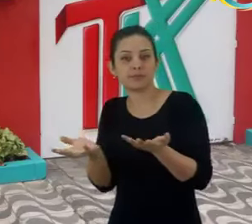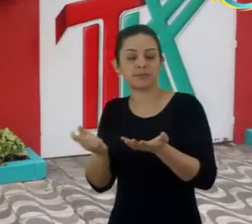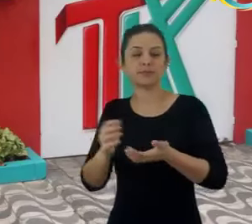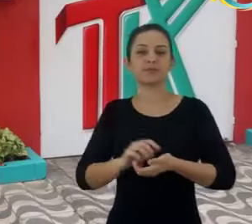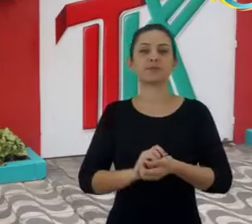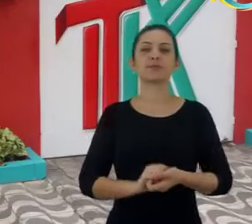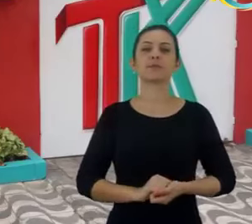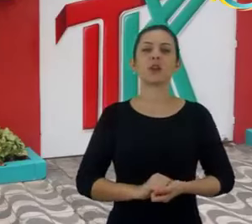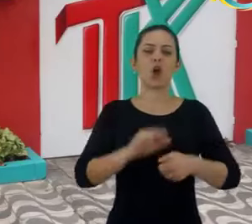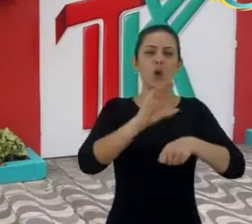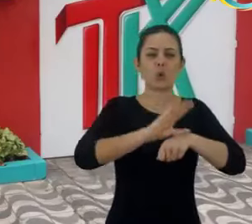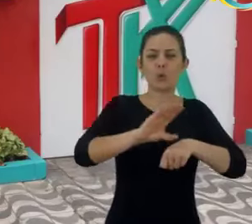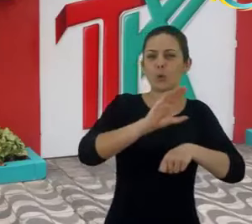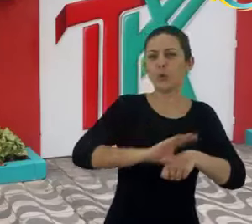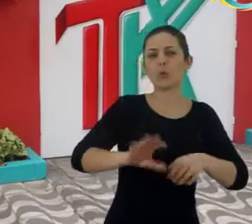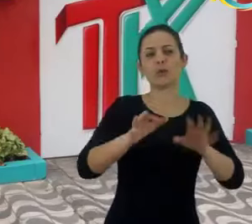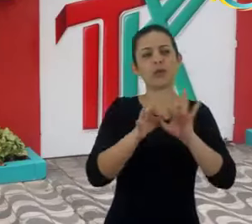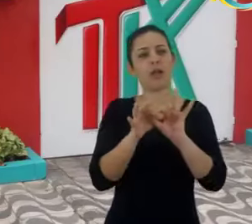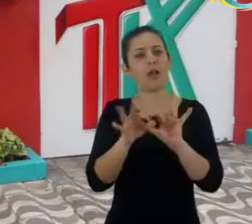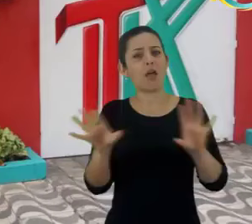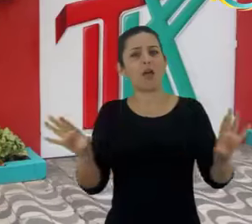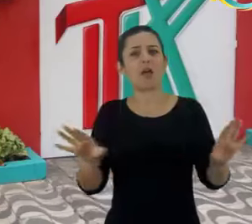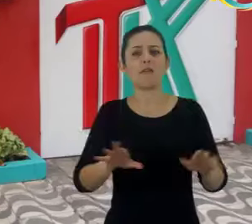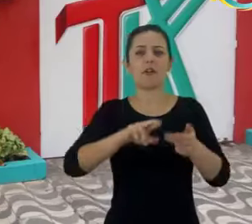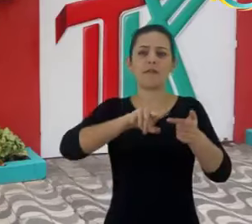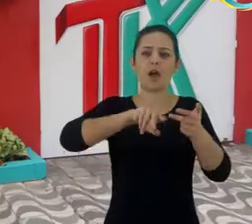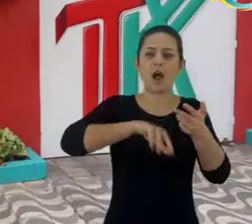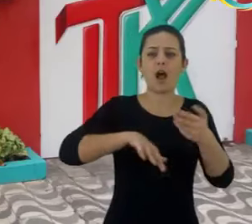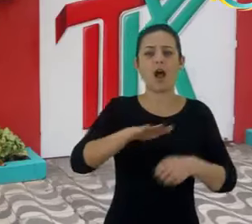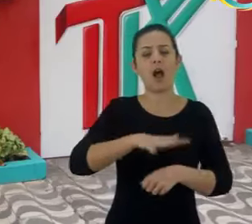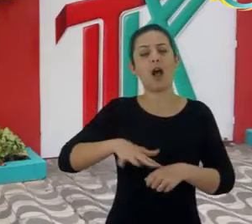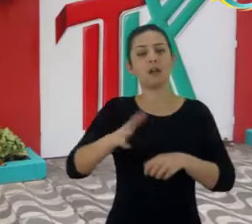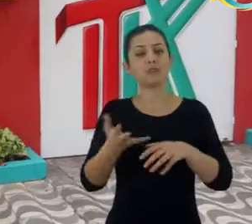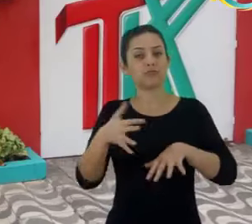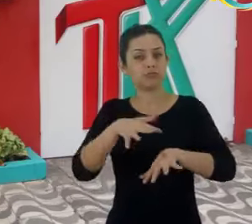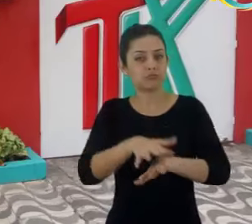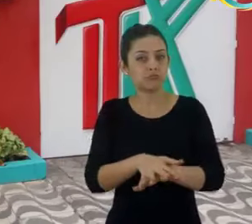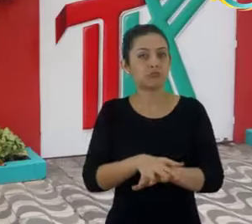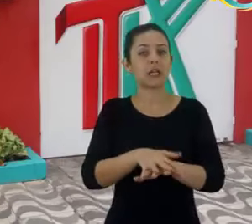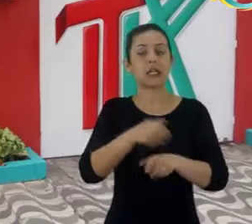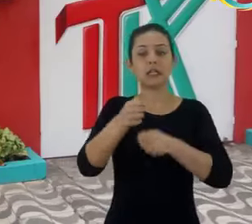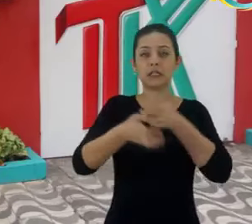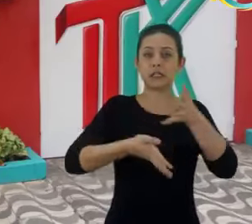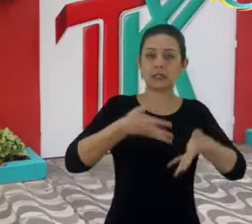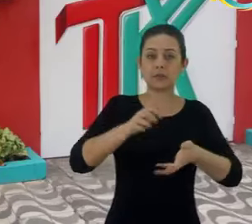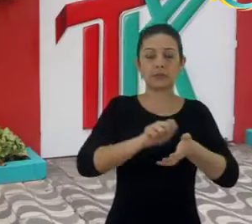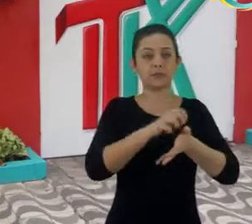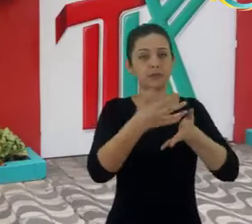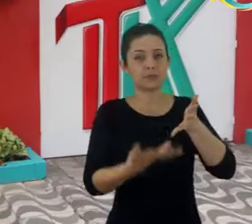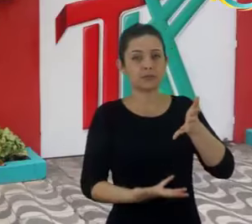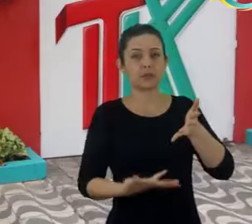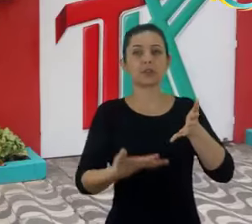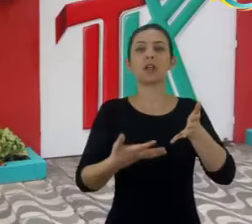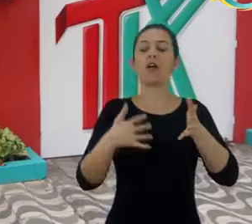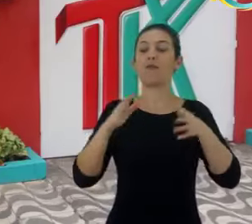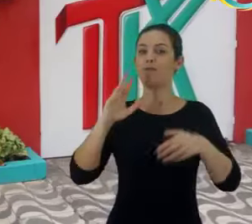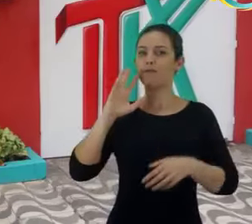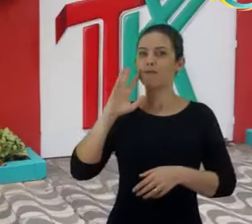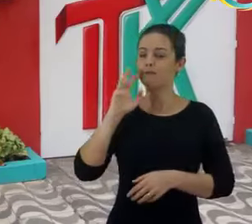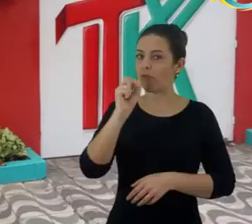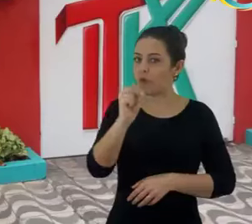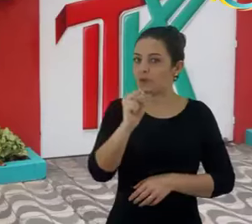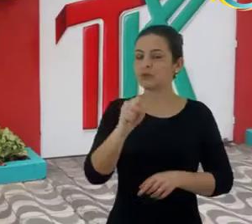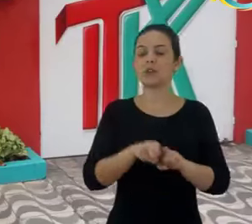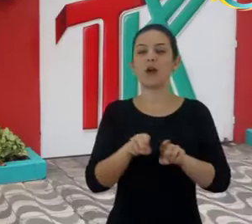também dentro do Espaço TK? Cursos livres, vários cursos na área da inclusão, como Libras, que é um dos nossos